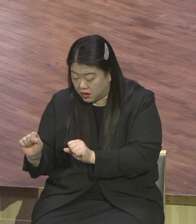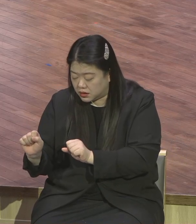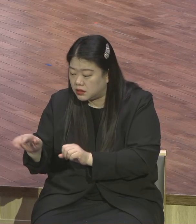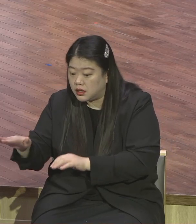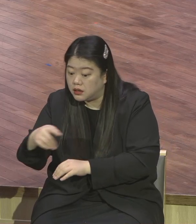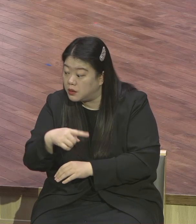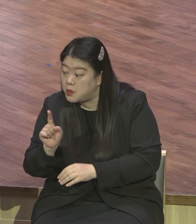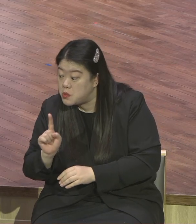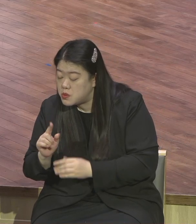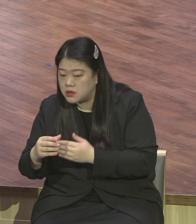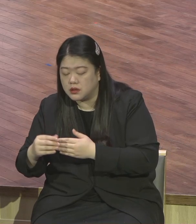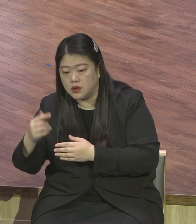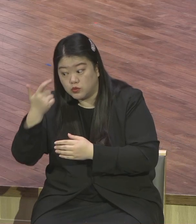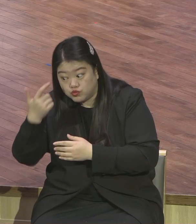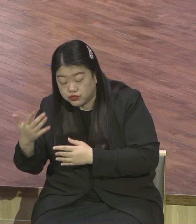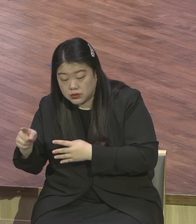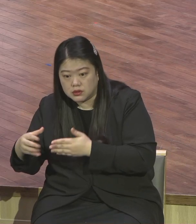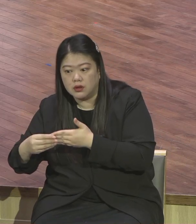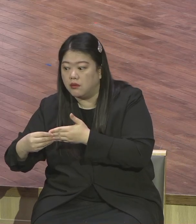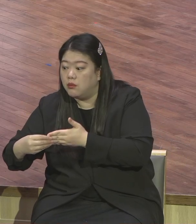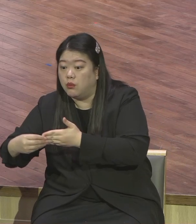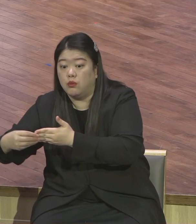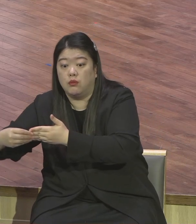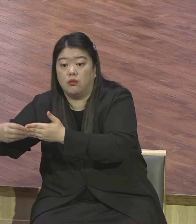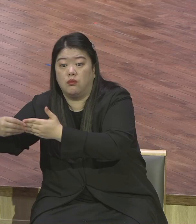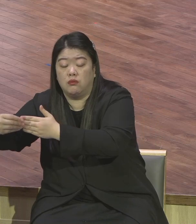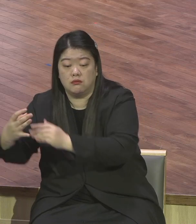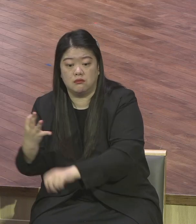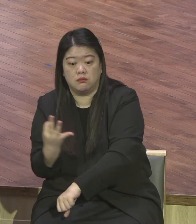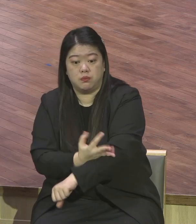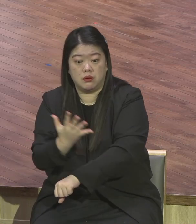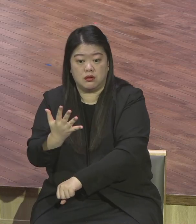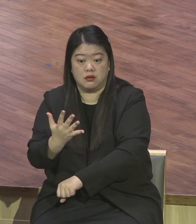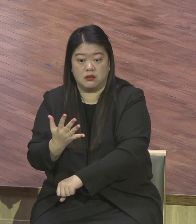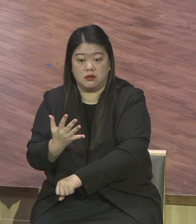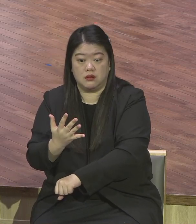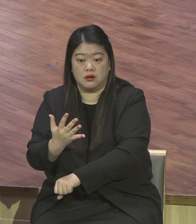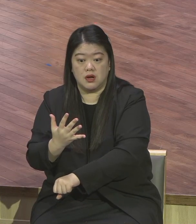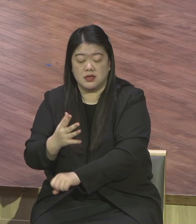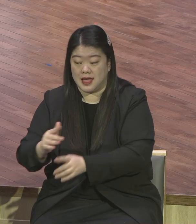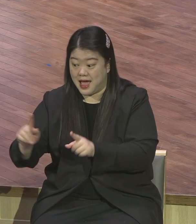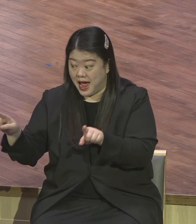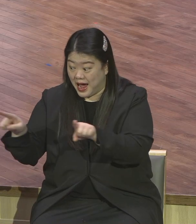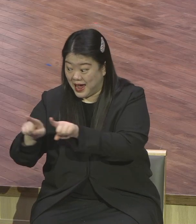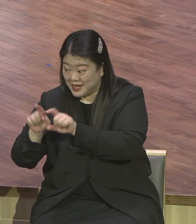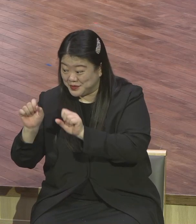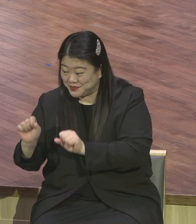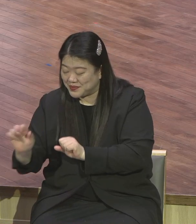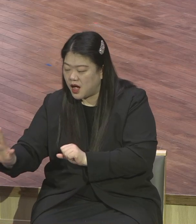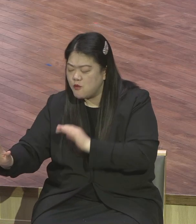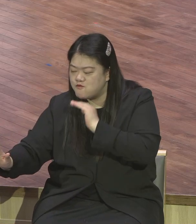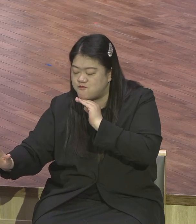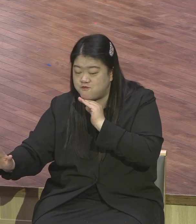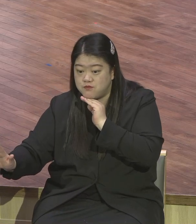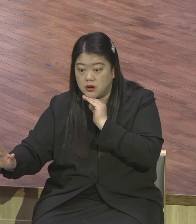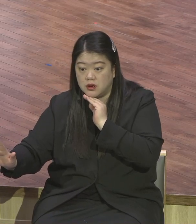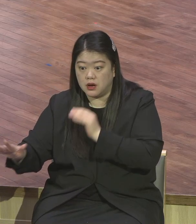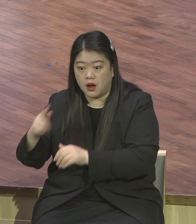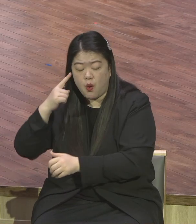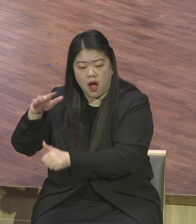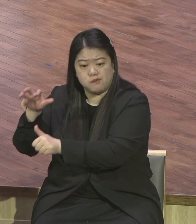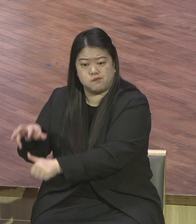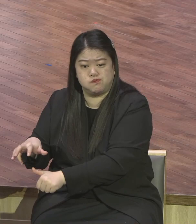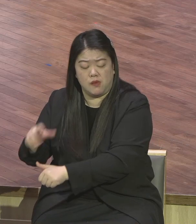성령의 능력으로, 성령의 인도와 도우심으로 살아가는 성령의 사람이 되어야